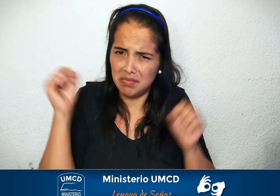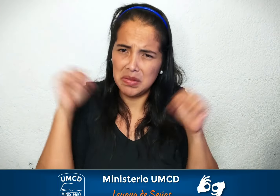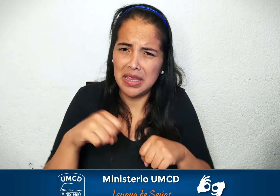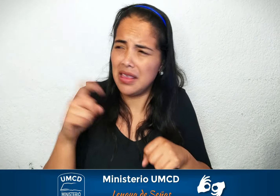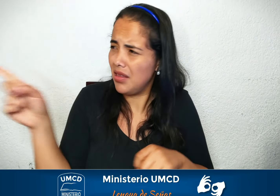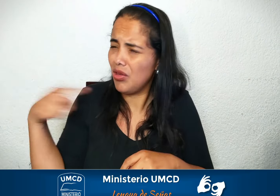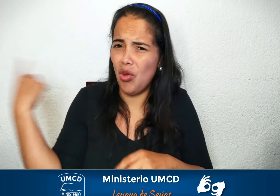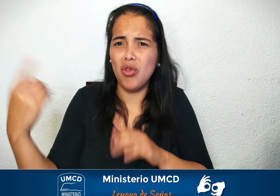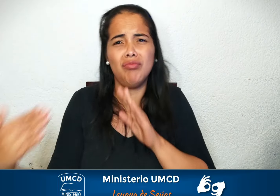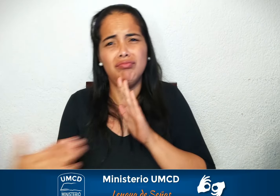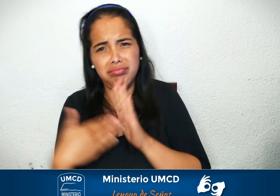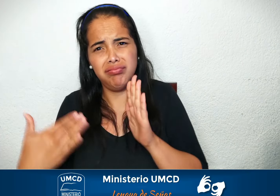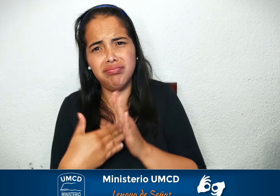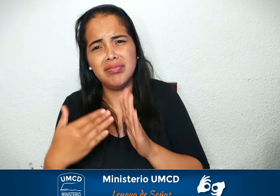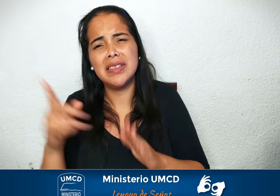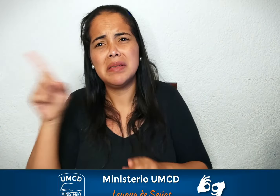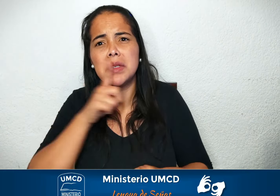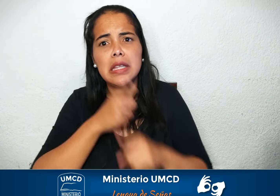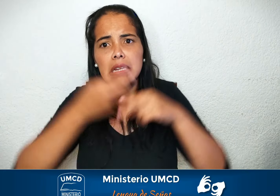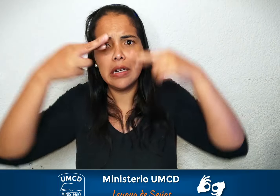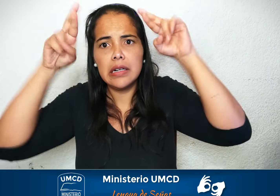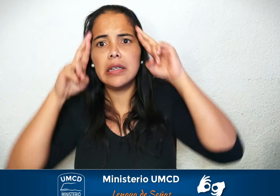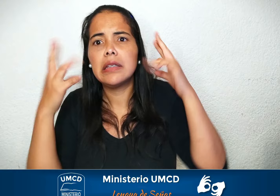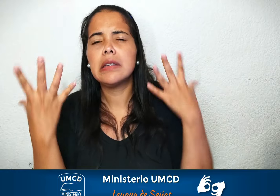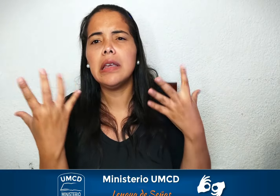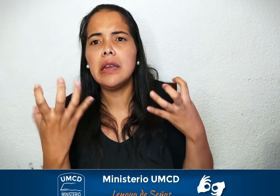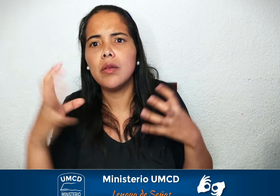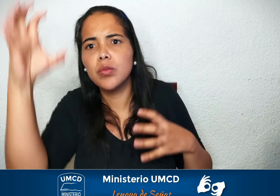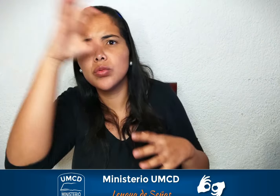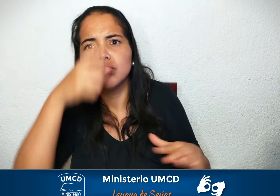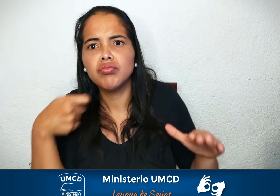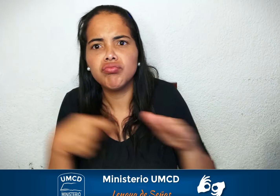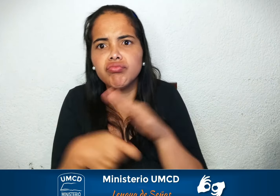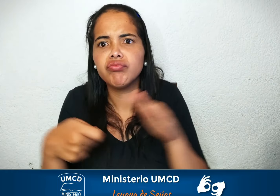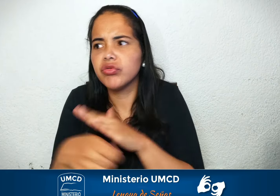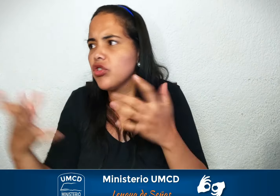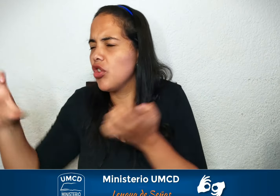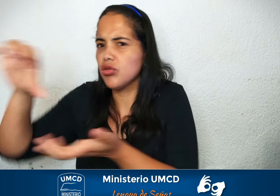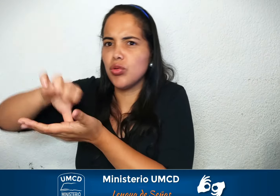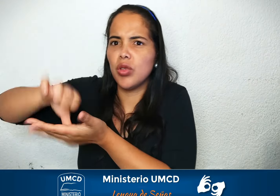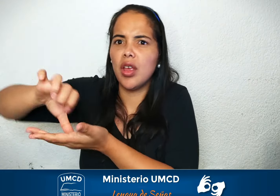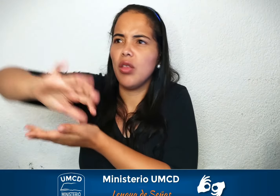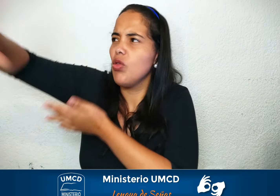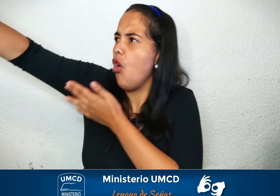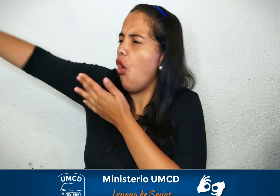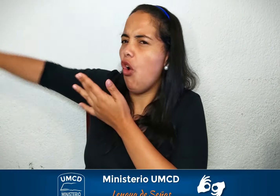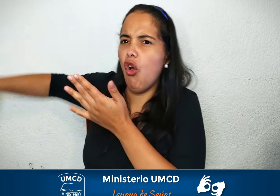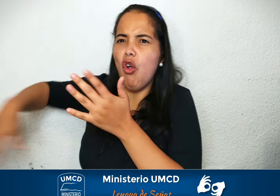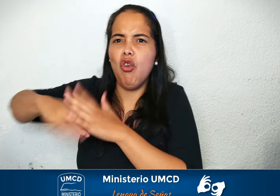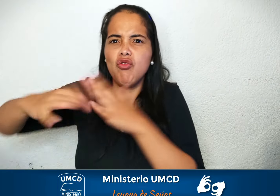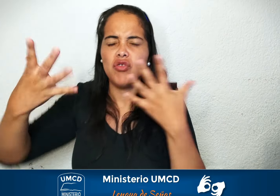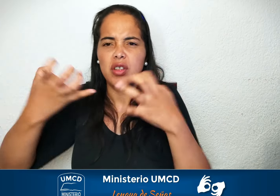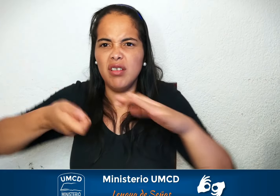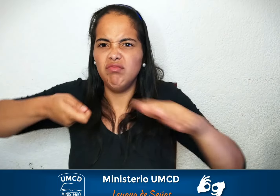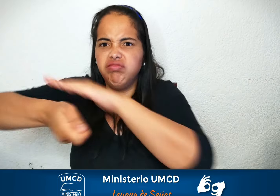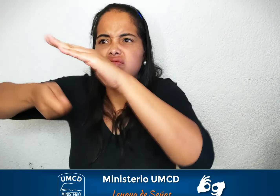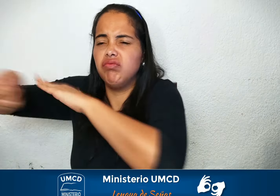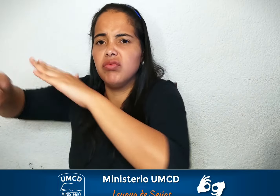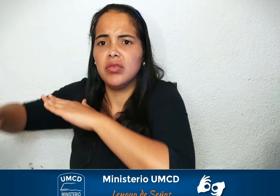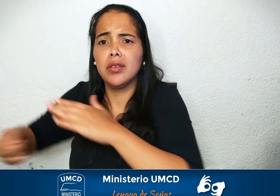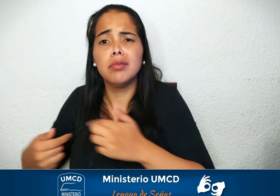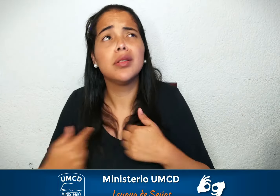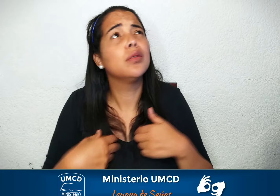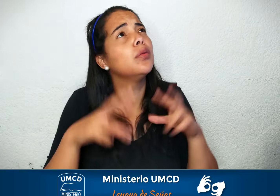sí, efectivamente, el rey asirio había tomado todas estas ciudades, naciones, y las había